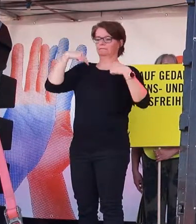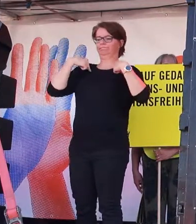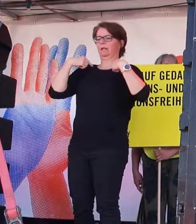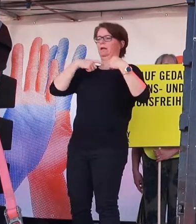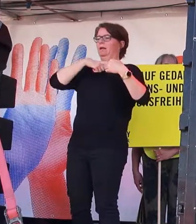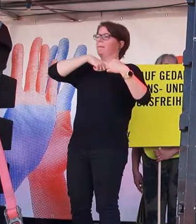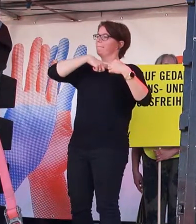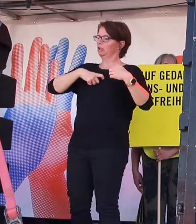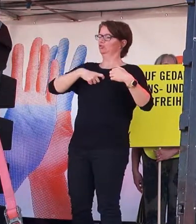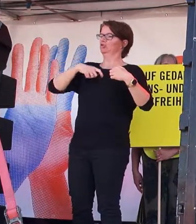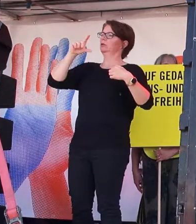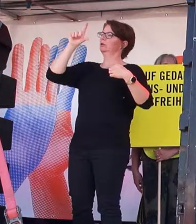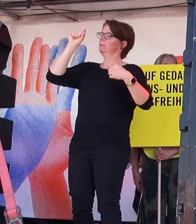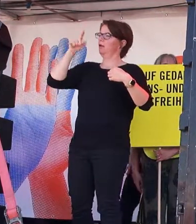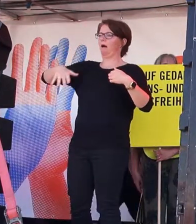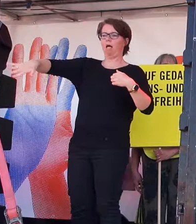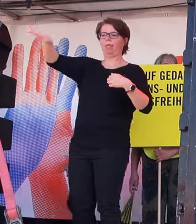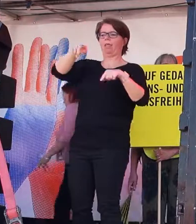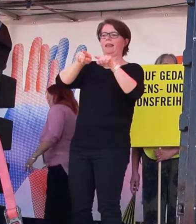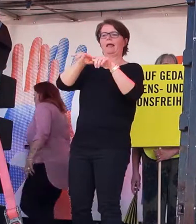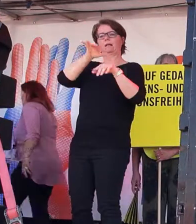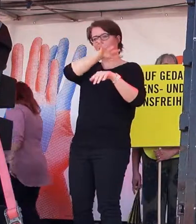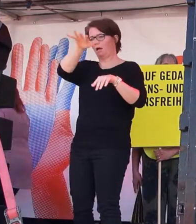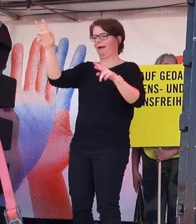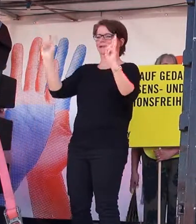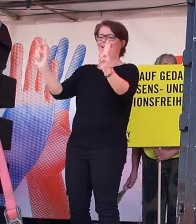haben. Unteilbar.